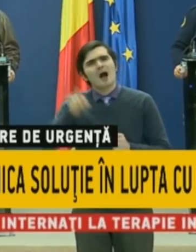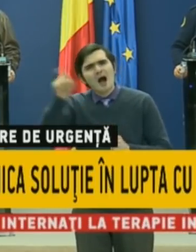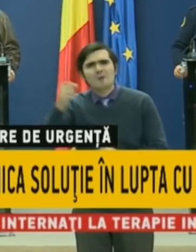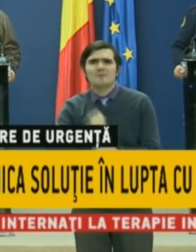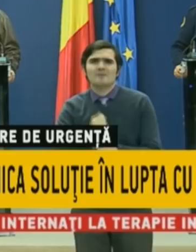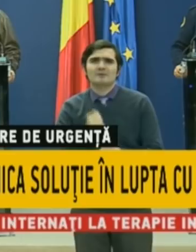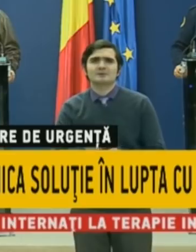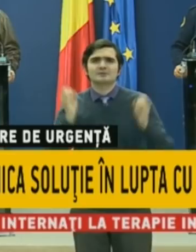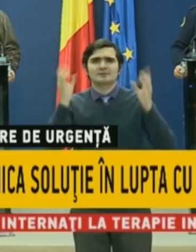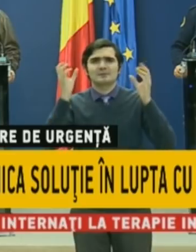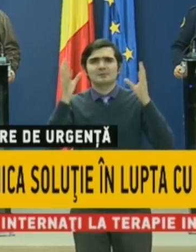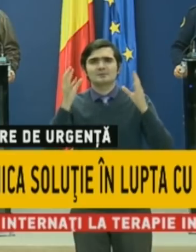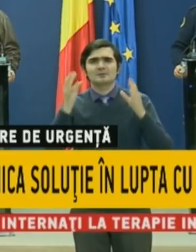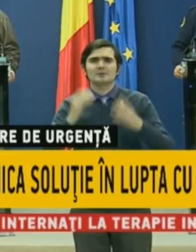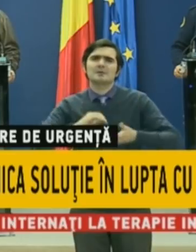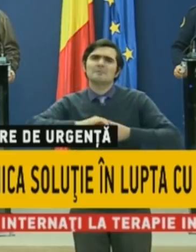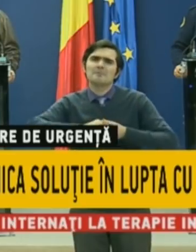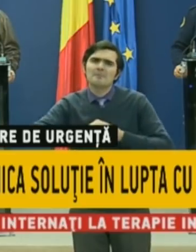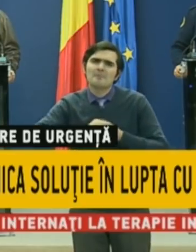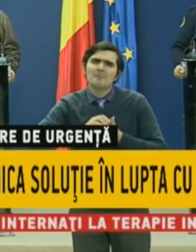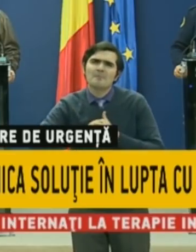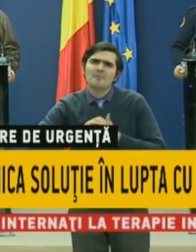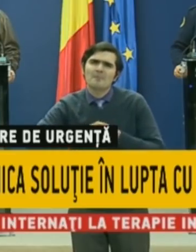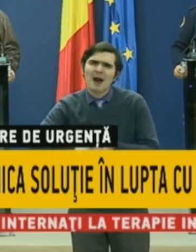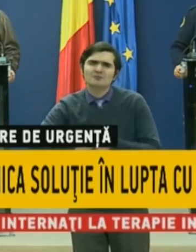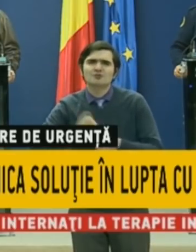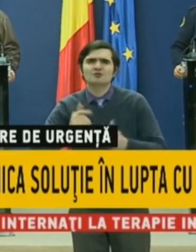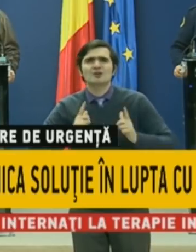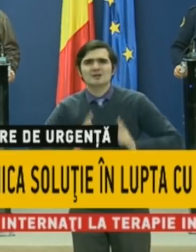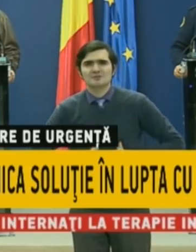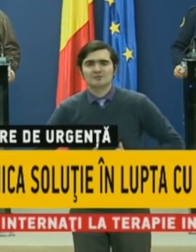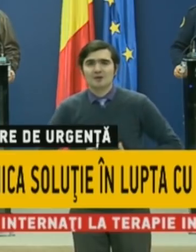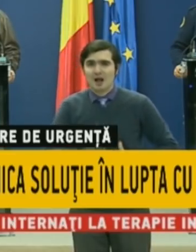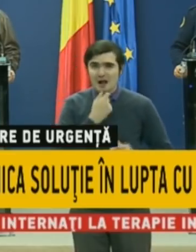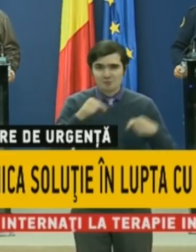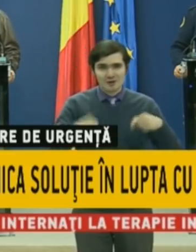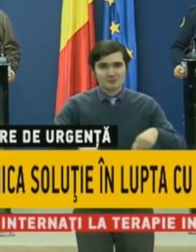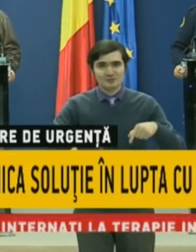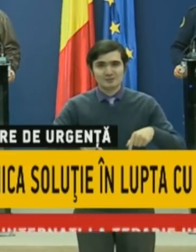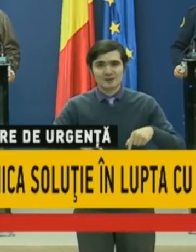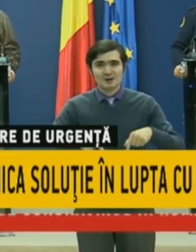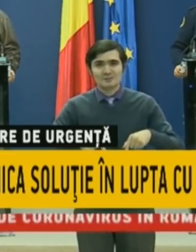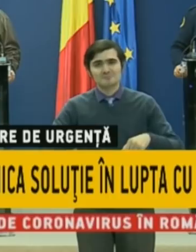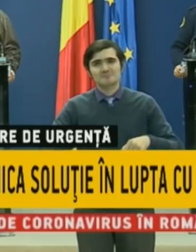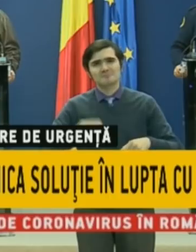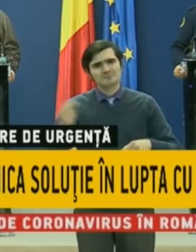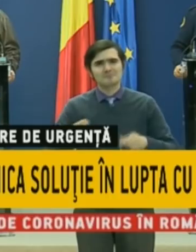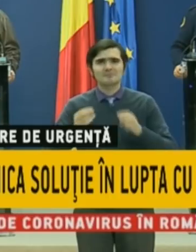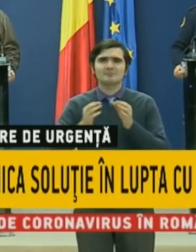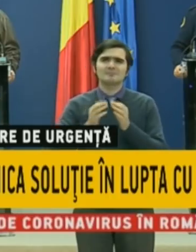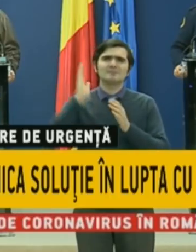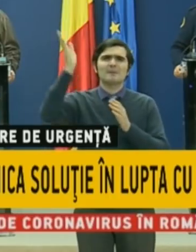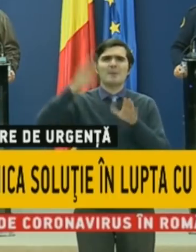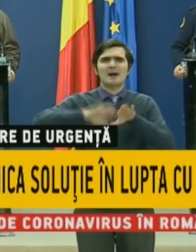acolo sărbătorile în pace și liniște, în acest an, departe de cei dragi.